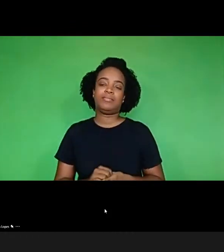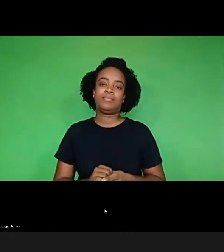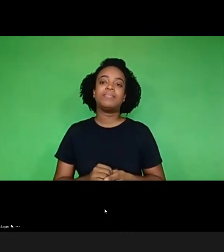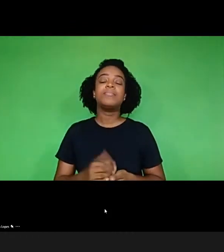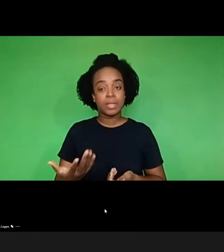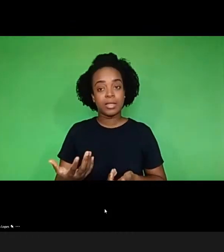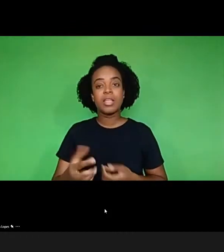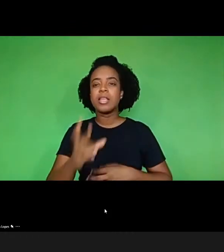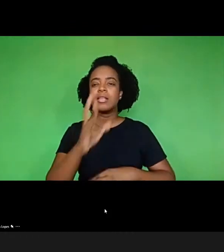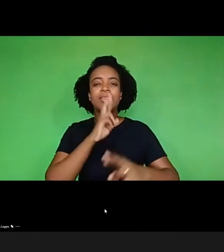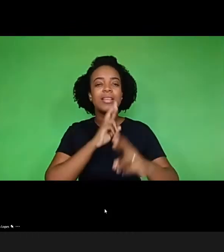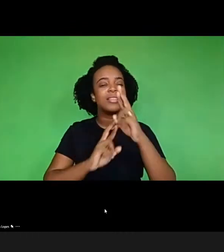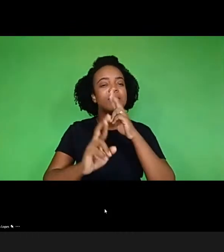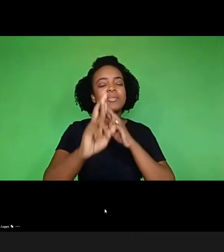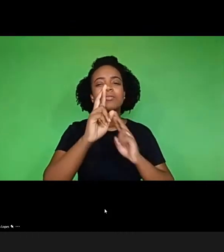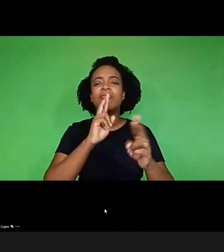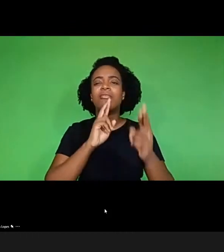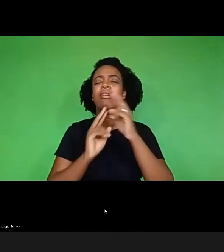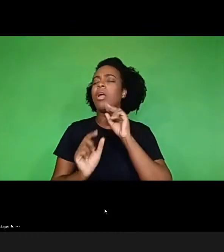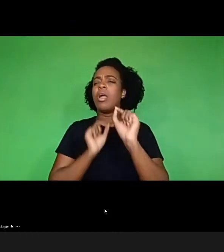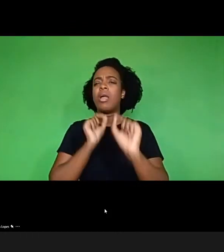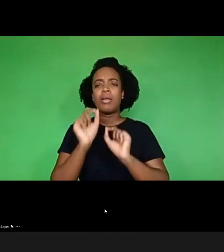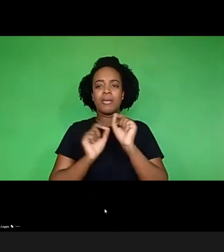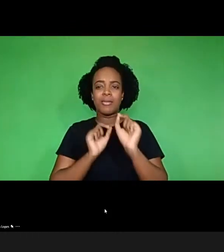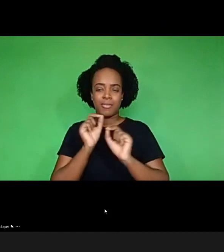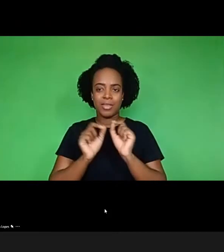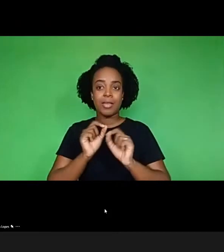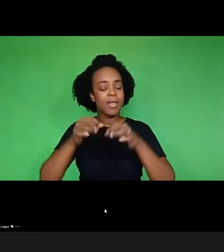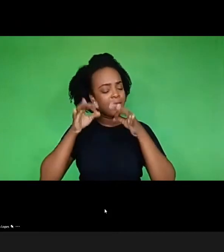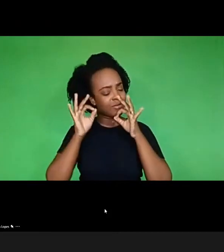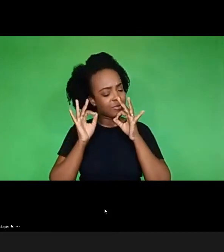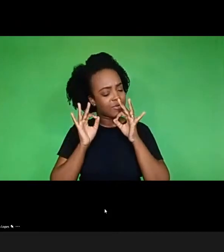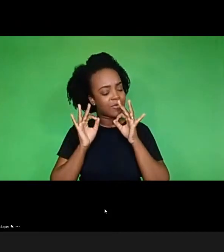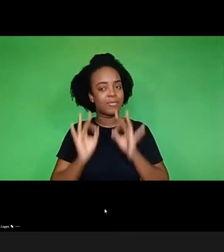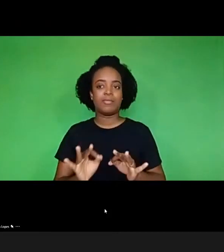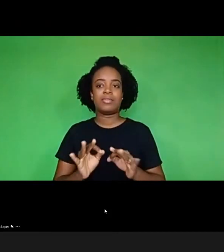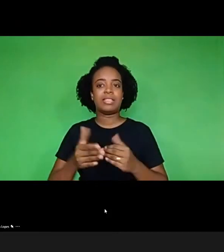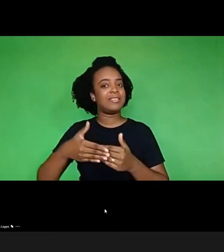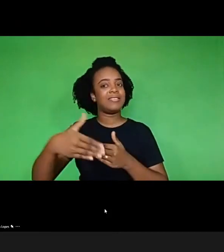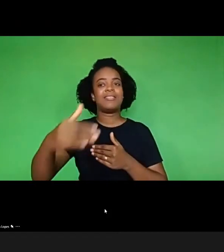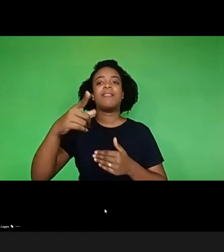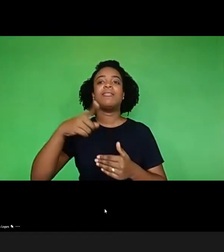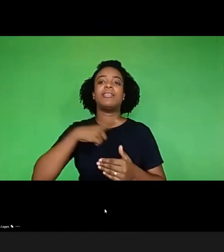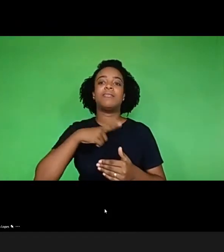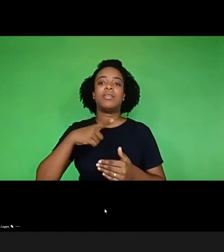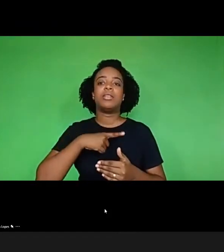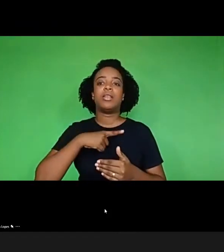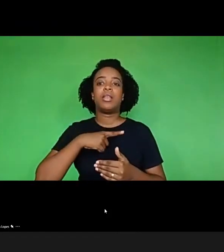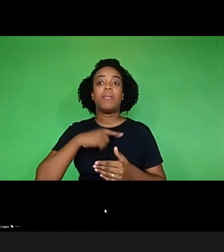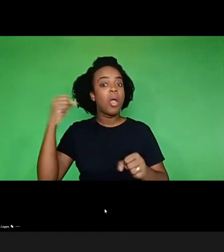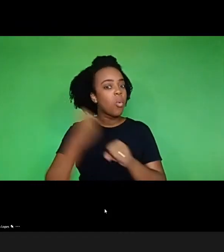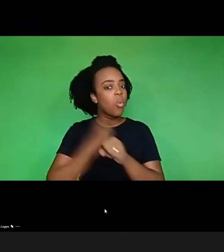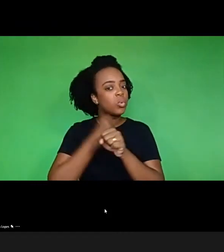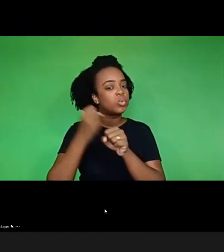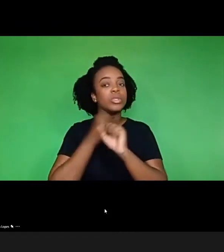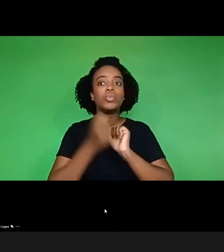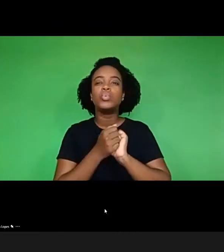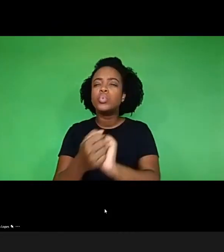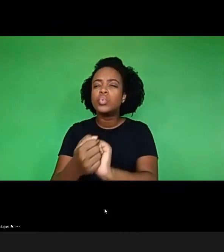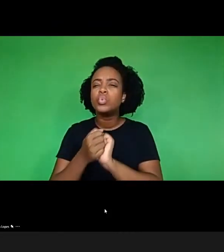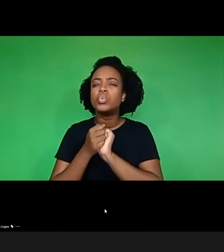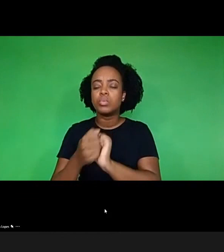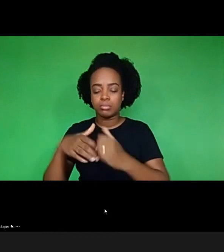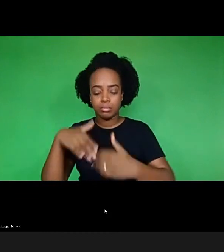esses necessários são os resultados que a gente, com certeza, ainda vai construir junto nesse processo.